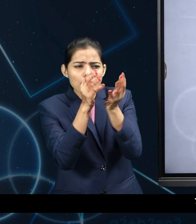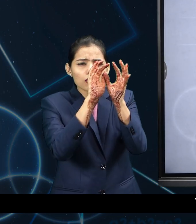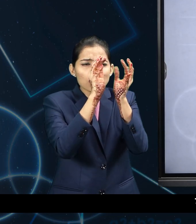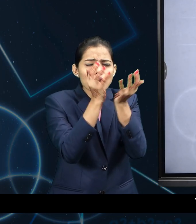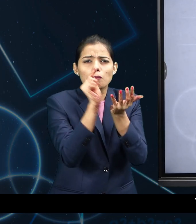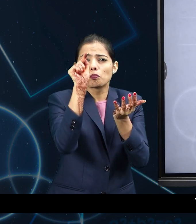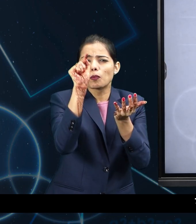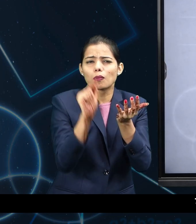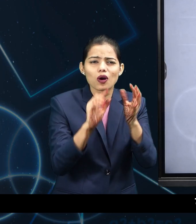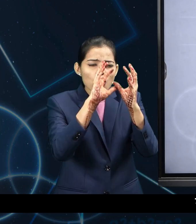उसकी विशेषताएं।